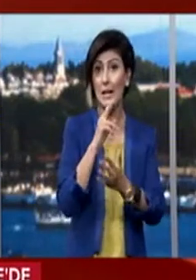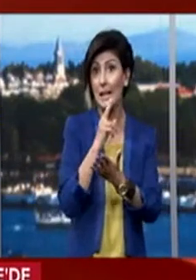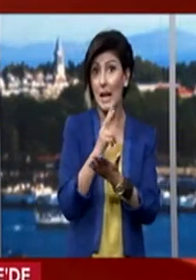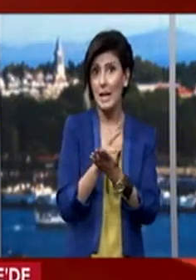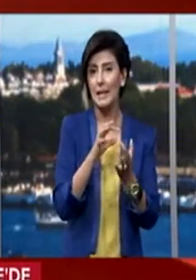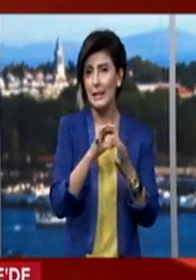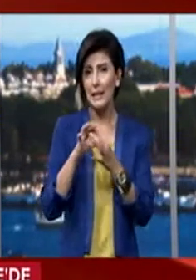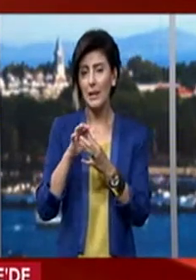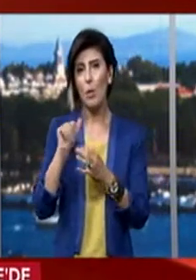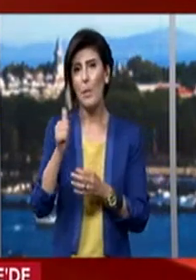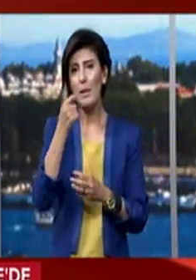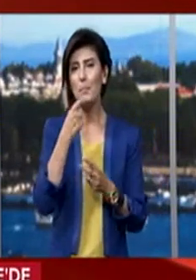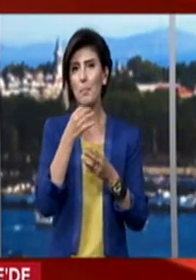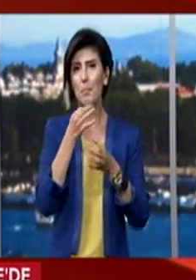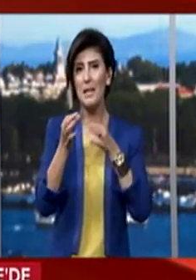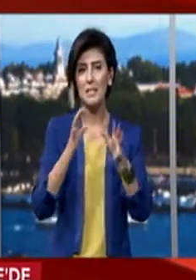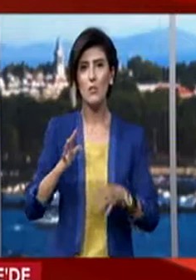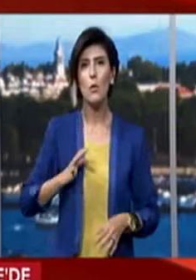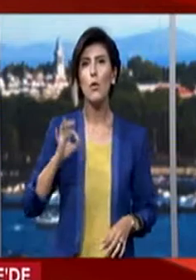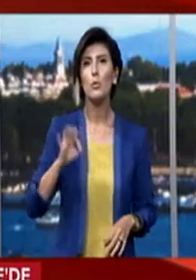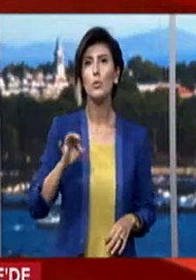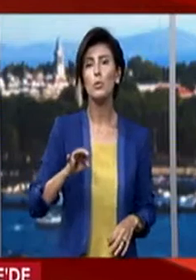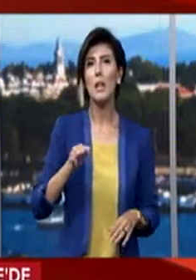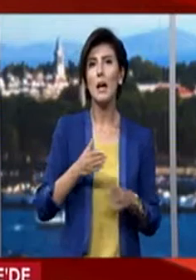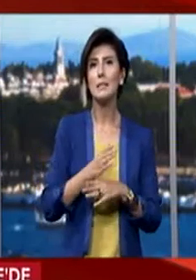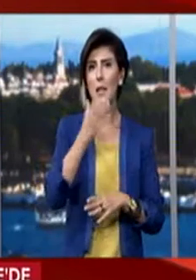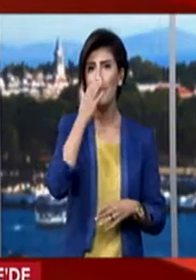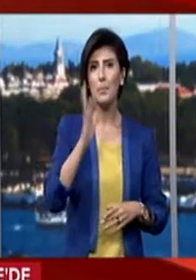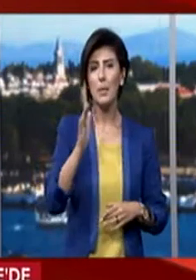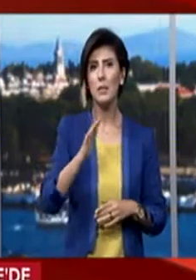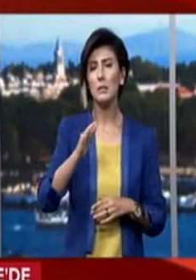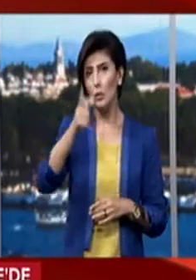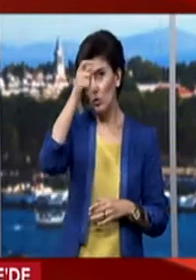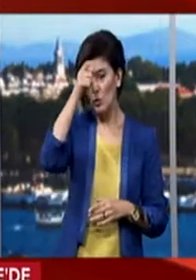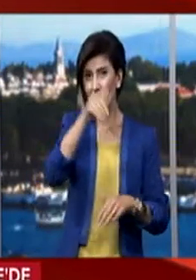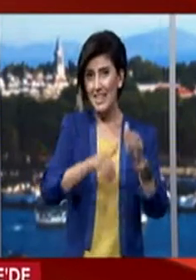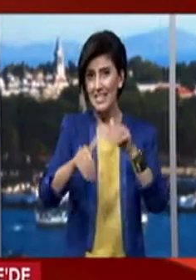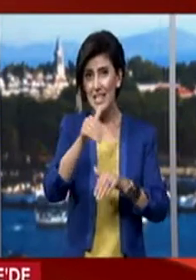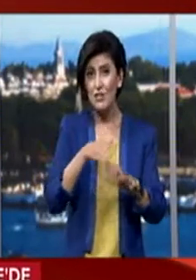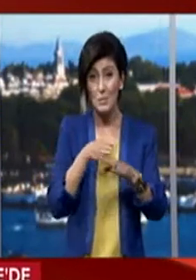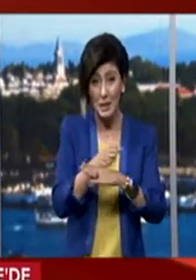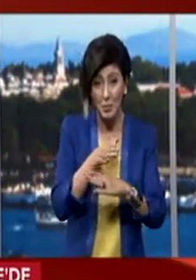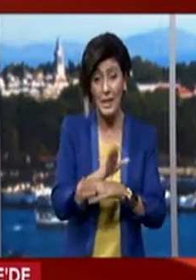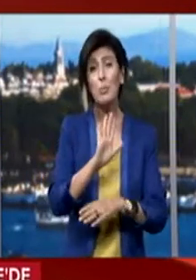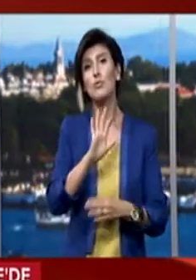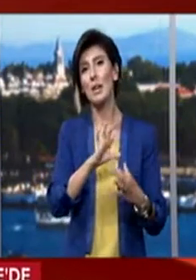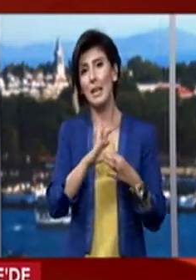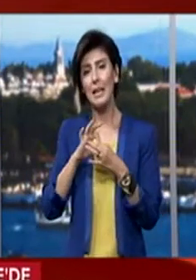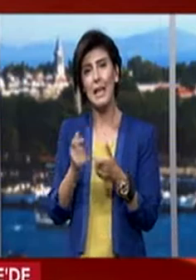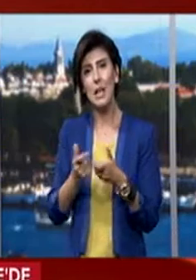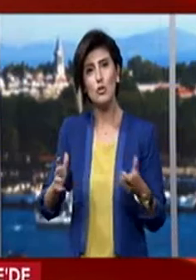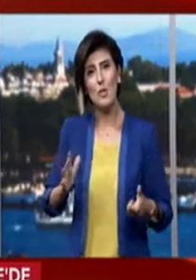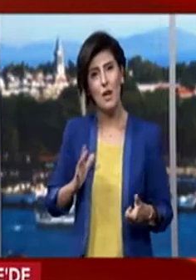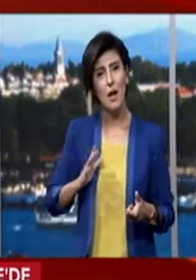ilgili önemli mesajlar olmuştu. Bugün de aslında beklentimiz ülkenin seçim sürecine girip girmeyeceği ile ilgili tabii gelişmeler